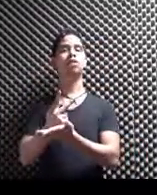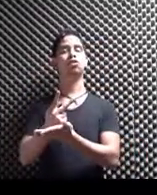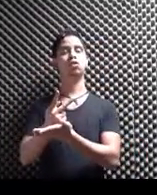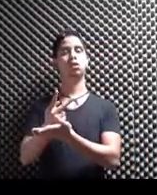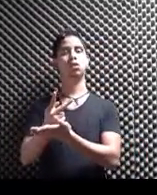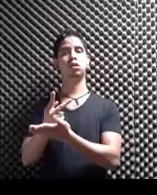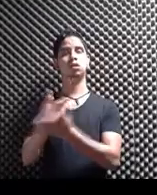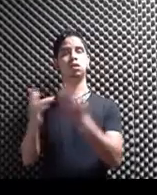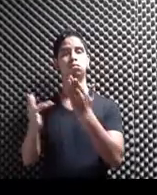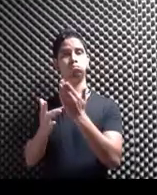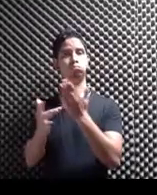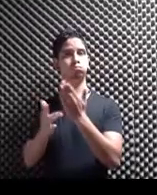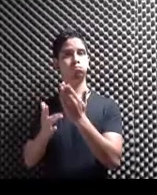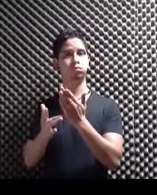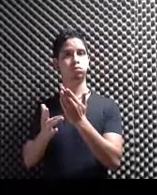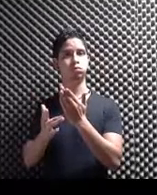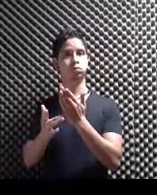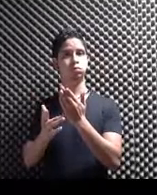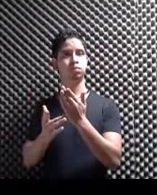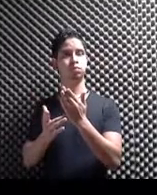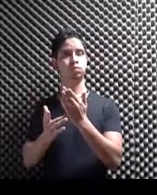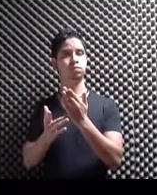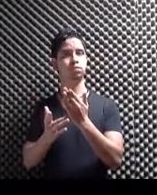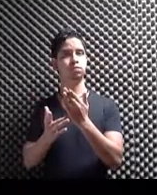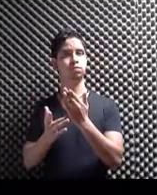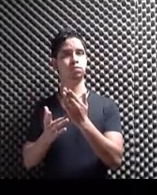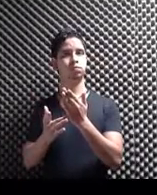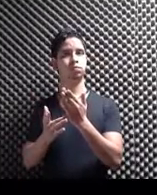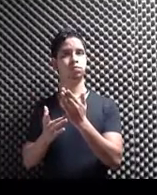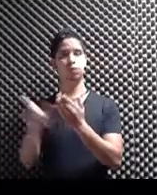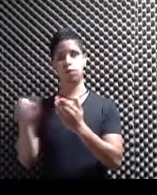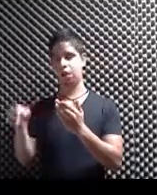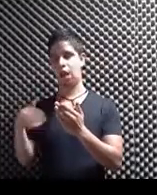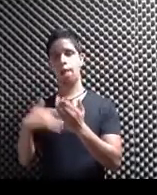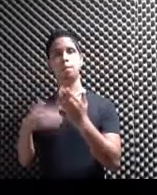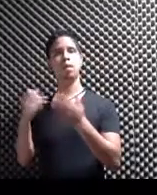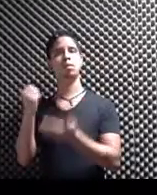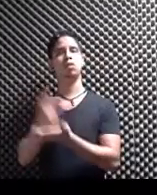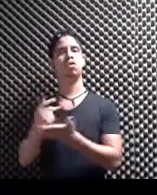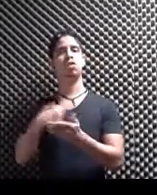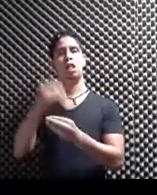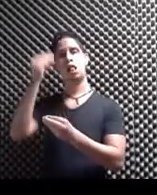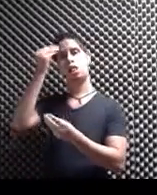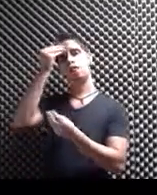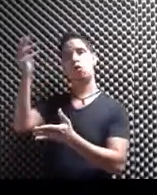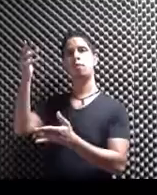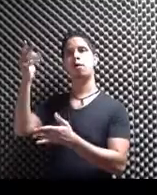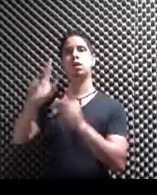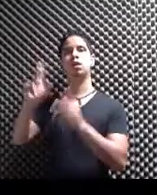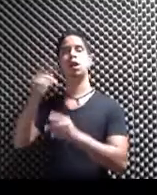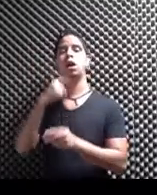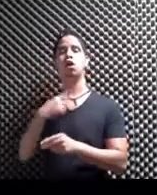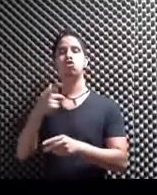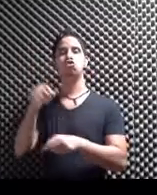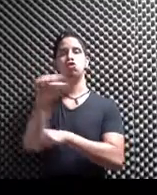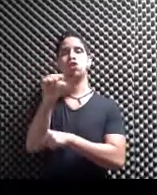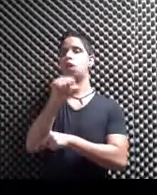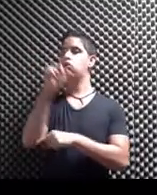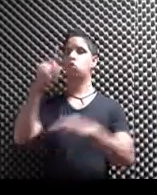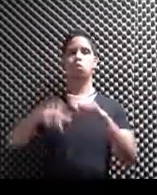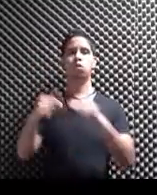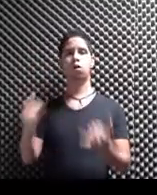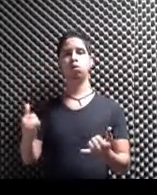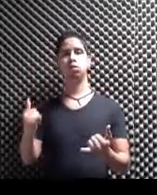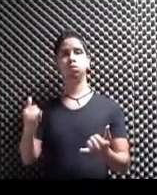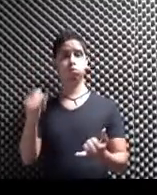estamos guiando la misma aplicación puede enviar un mensaje automático que diga a la otra persona Estoy guiando Estoy guiando No puedo Esto lo